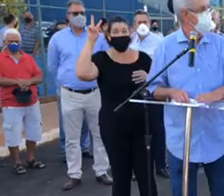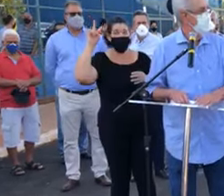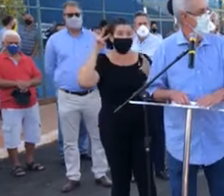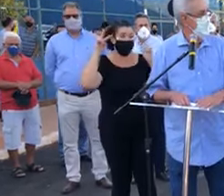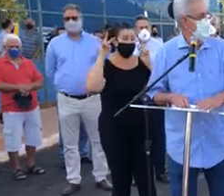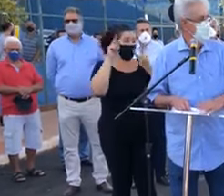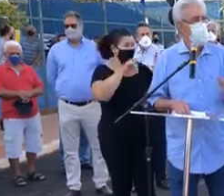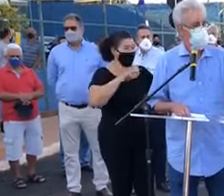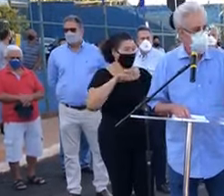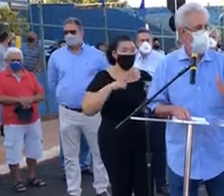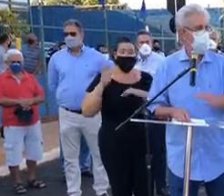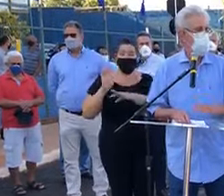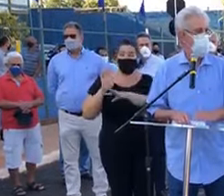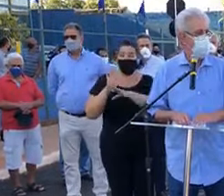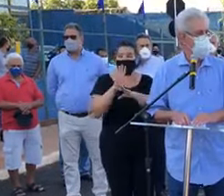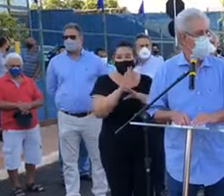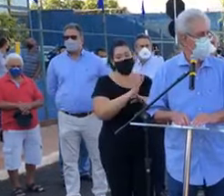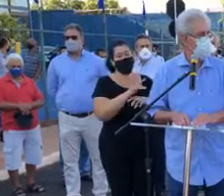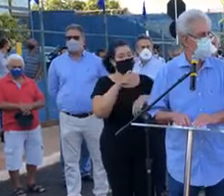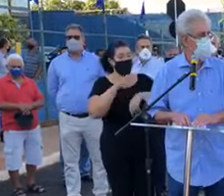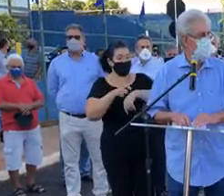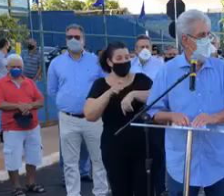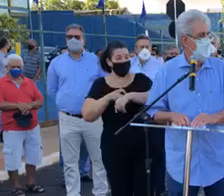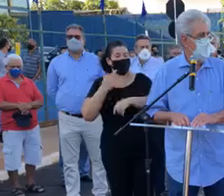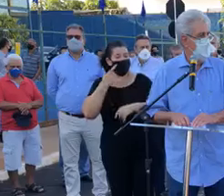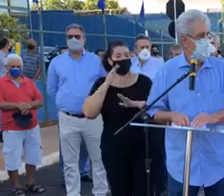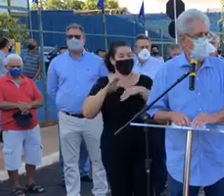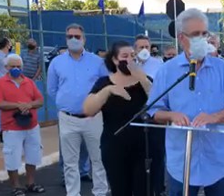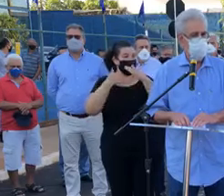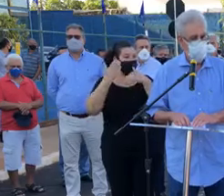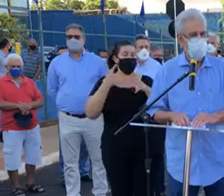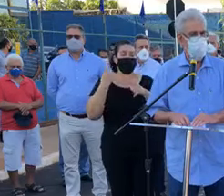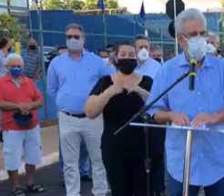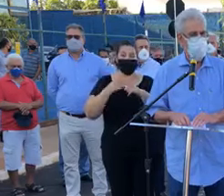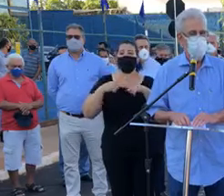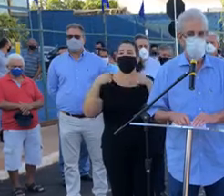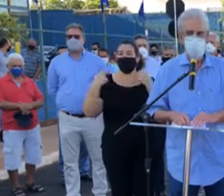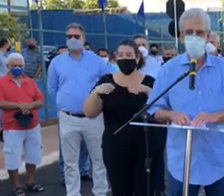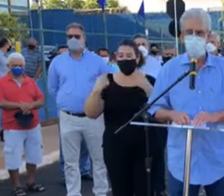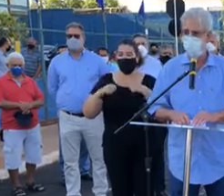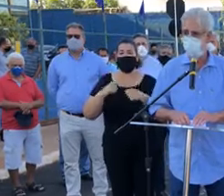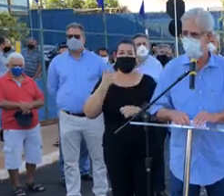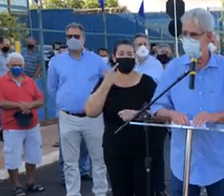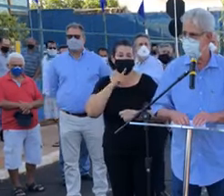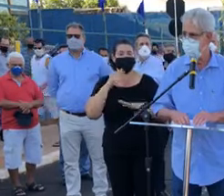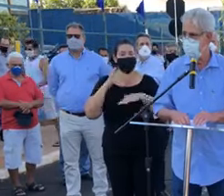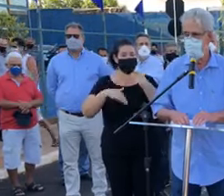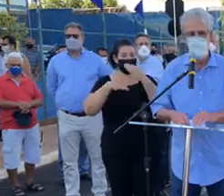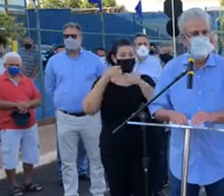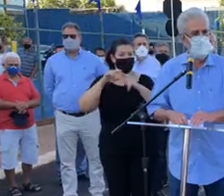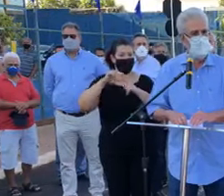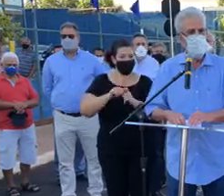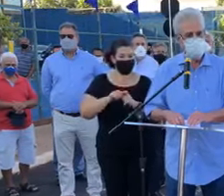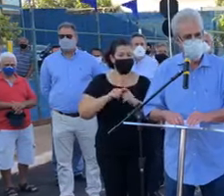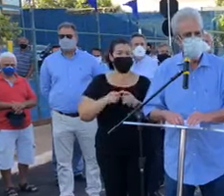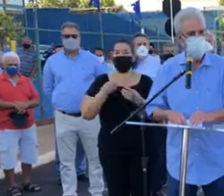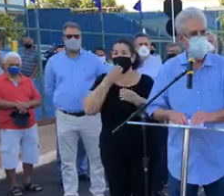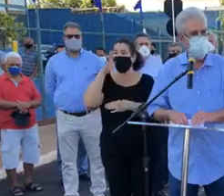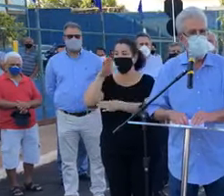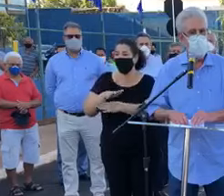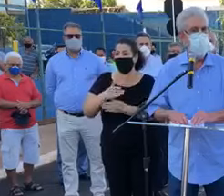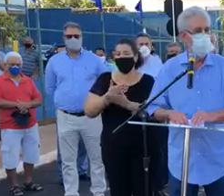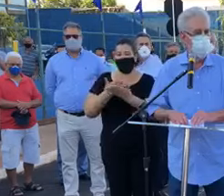cima, nos ajude a sair desses momentos, porque nós temos que sair e vamos sair dessa crise. Uma boa